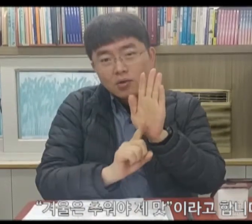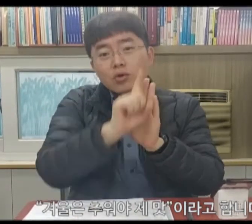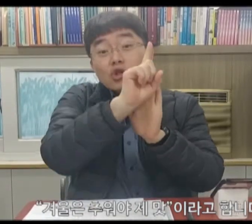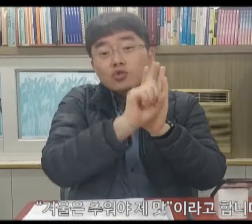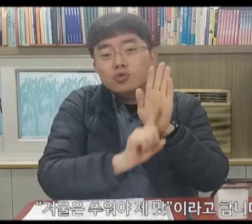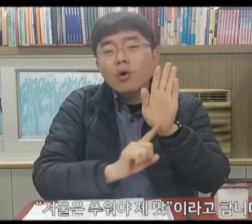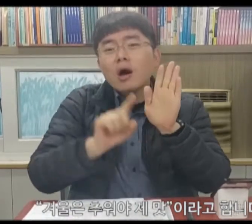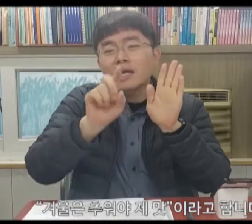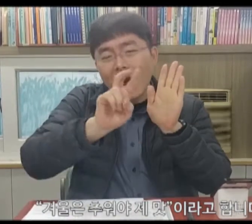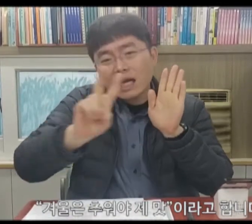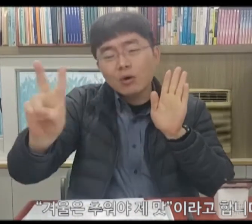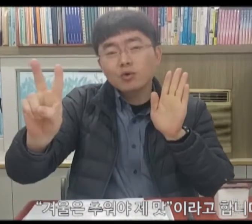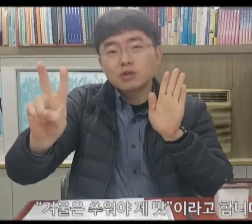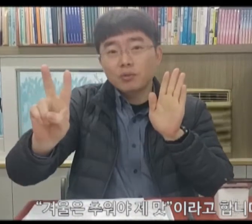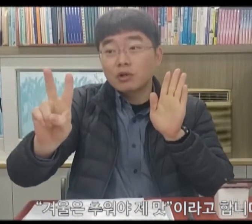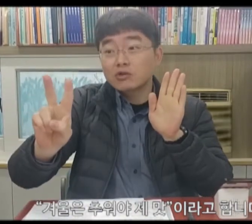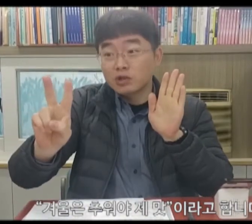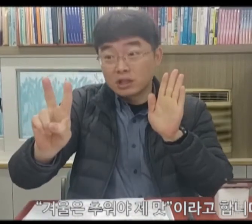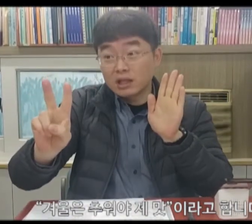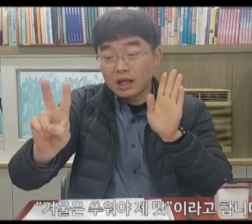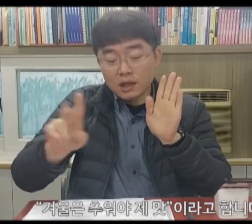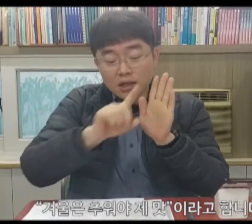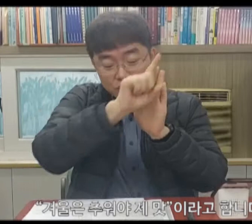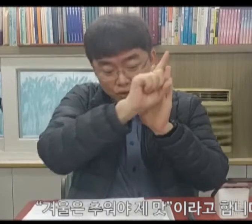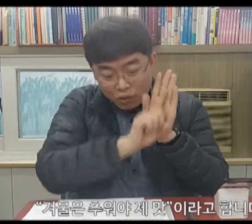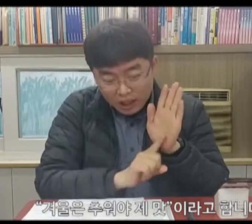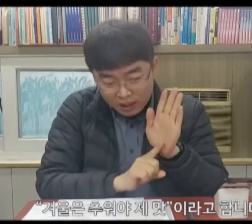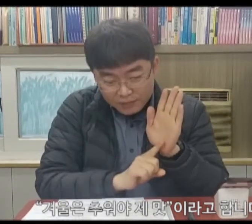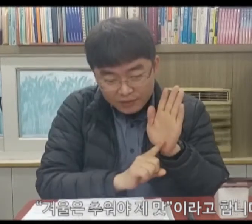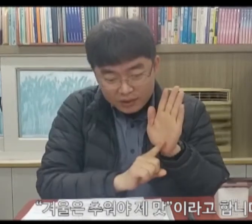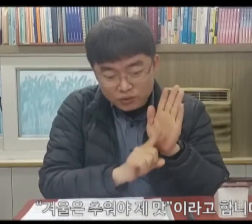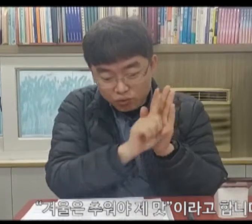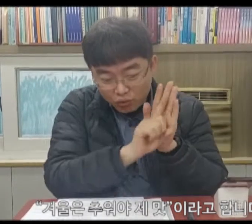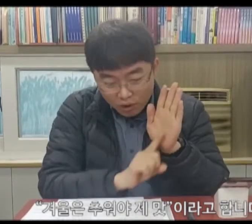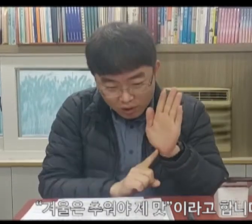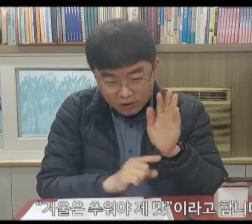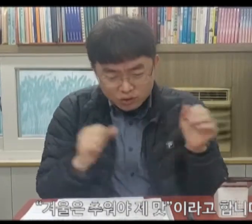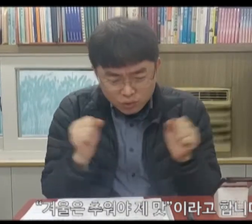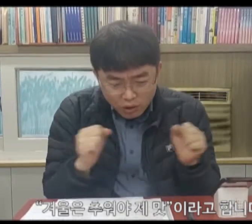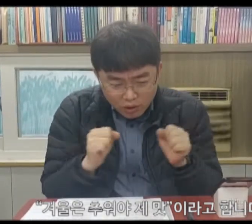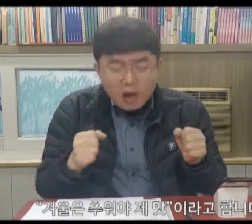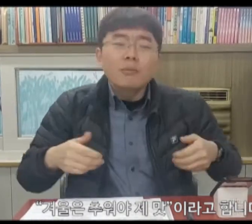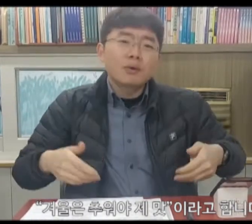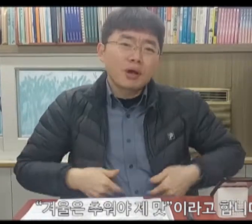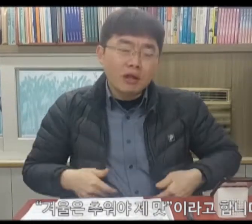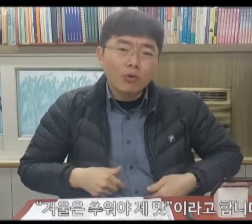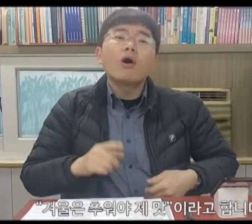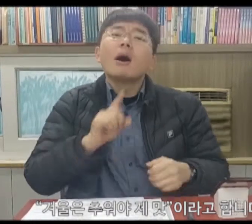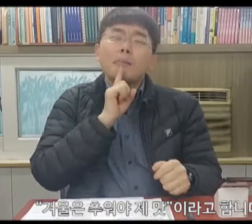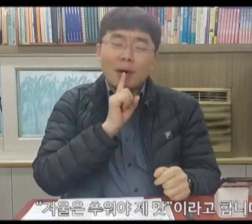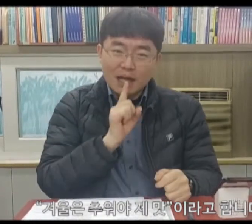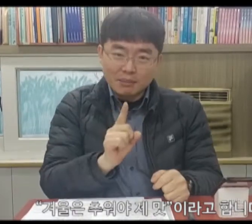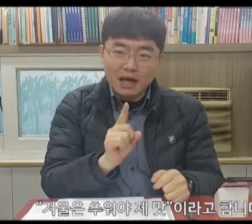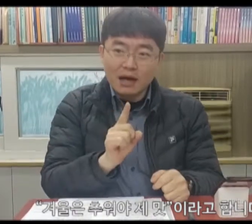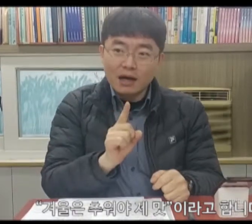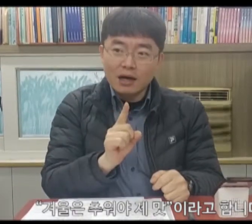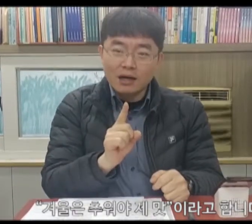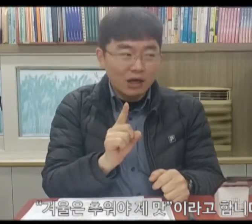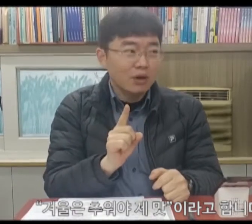또는 추워야라고도 지금 표현할 수 있는데 추워야 추워 필요하다고 말합니다. 라고 하는